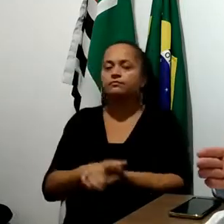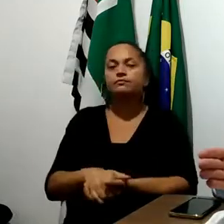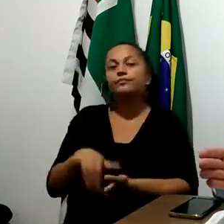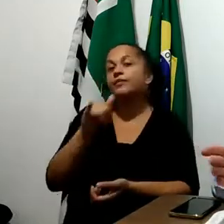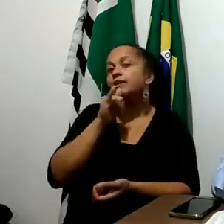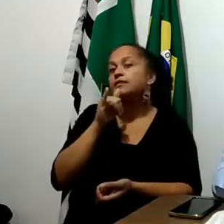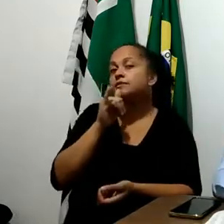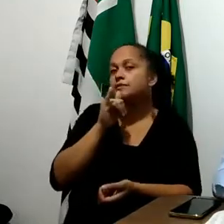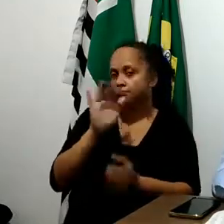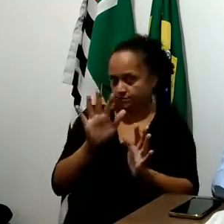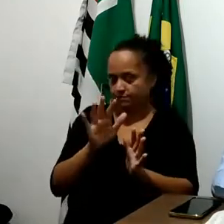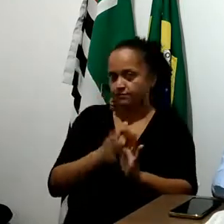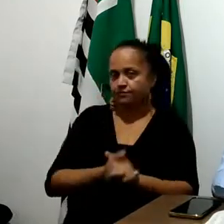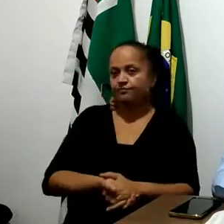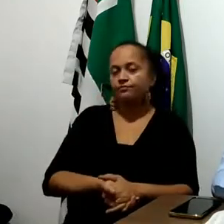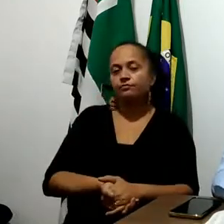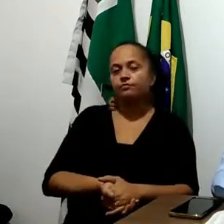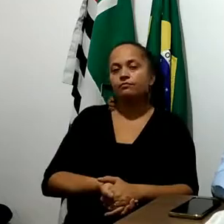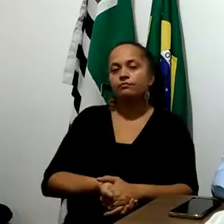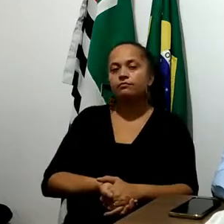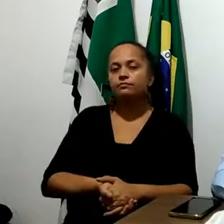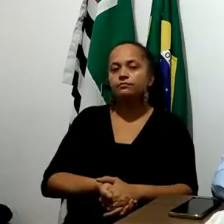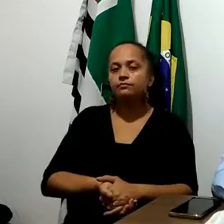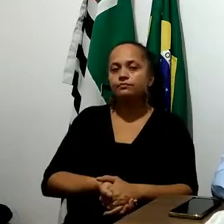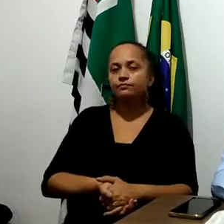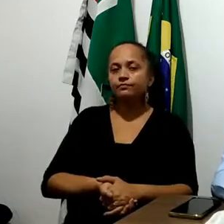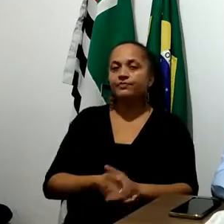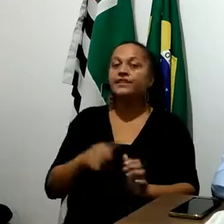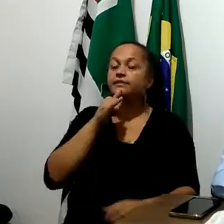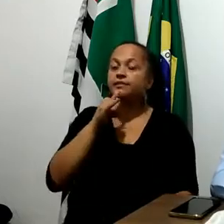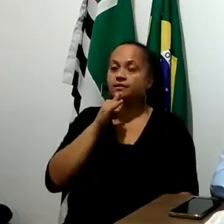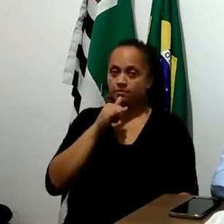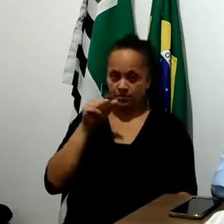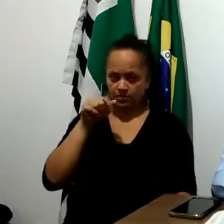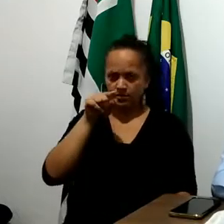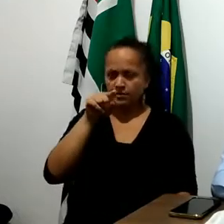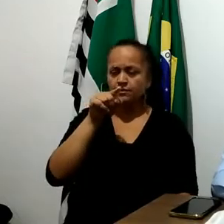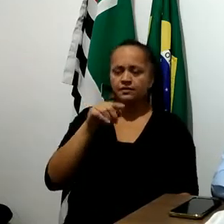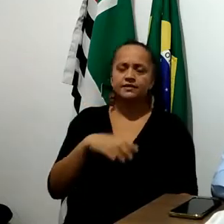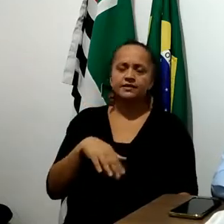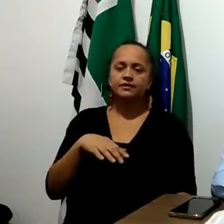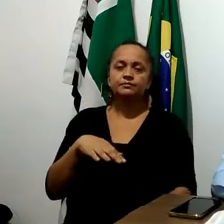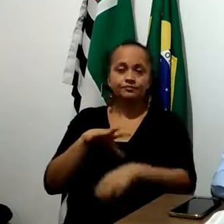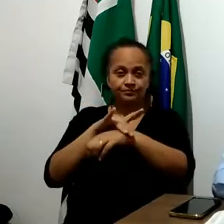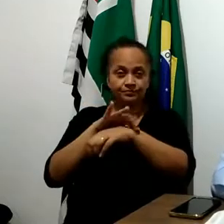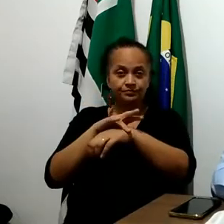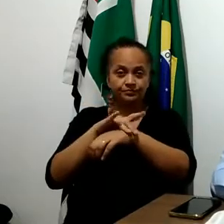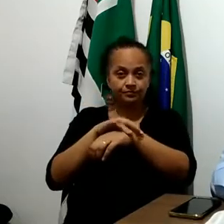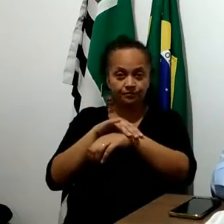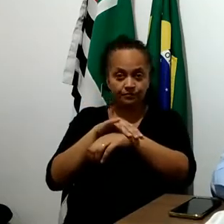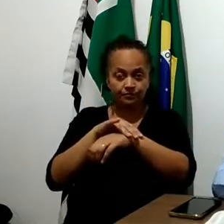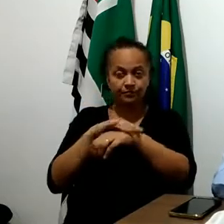vou citar aqui alguns exemplos. Diante de uma enfermidade, o que a Bíblia diz a respeito?